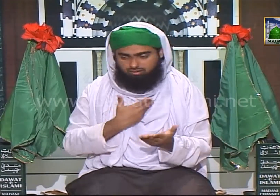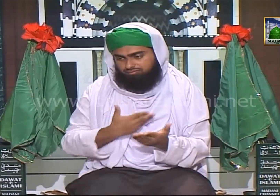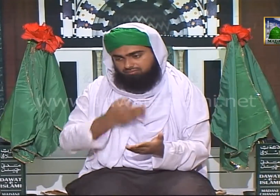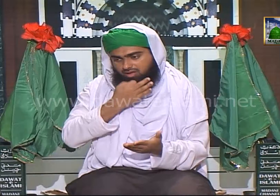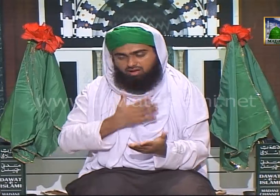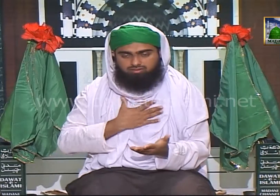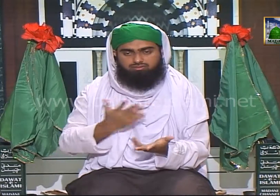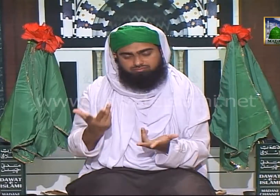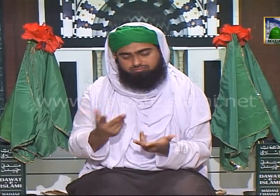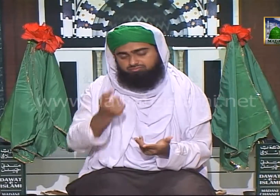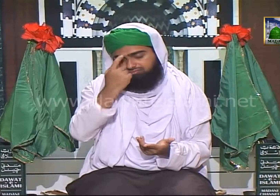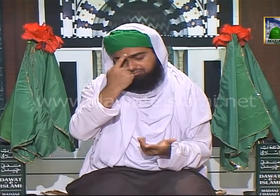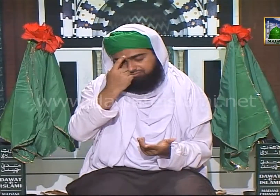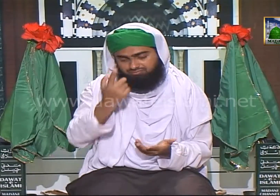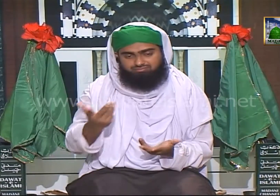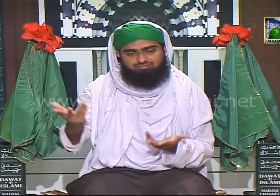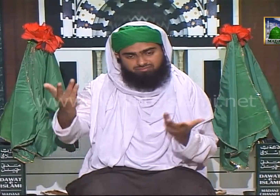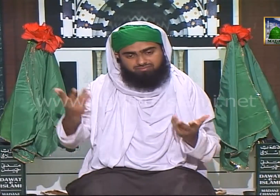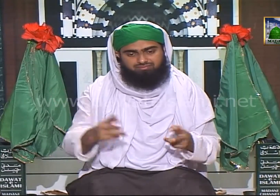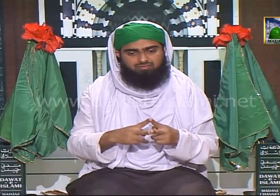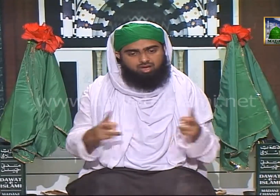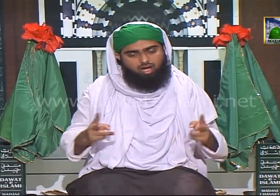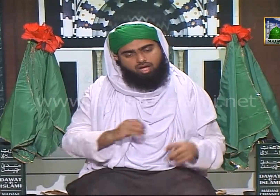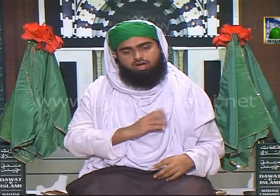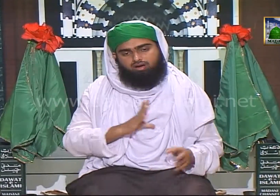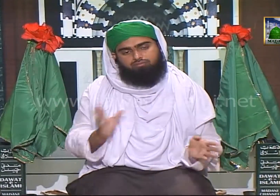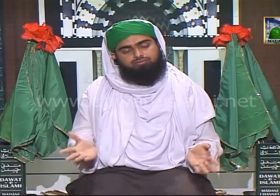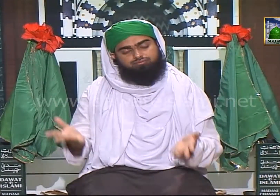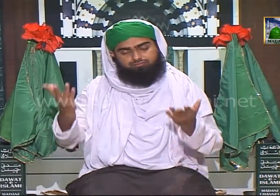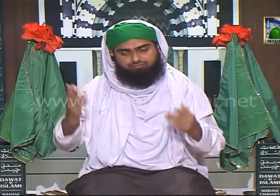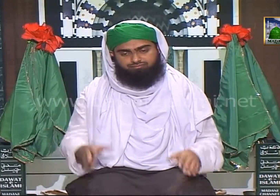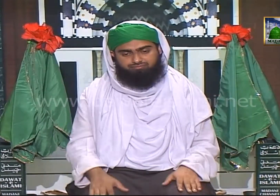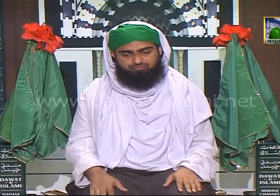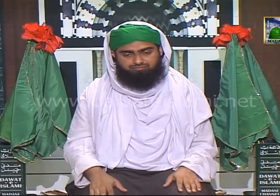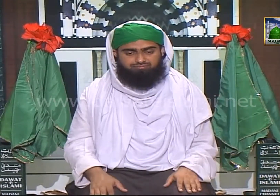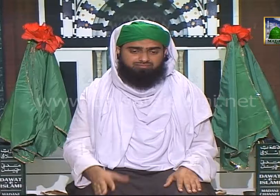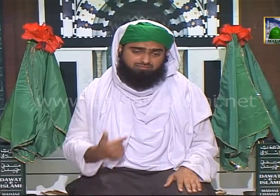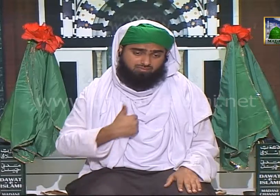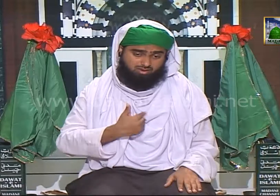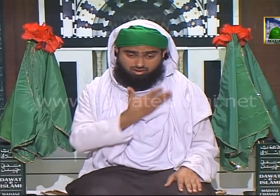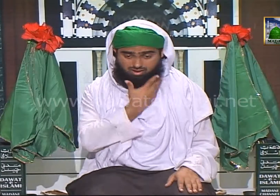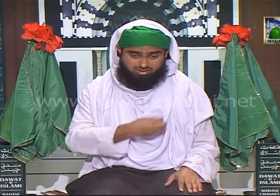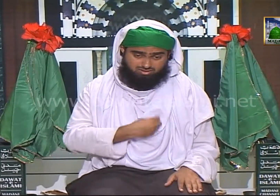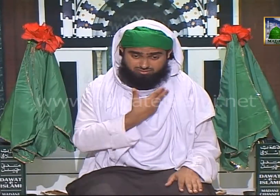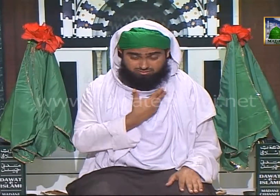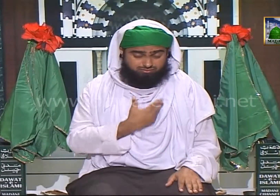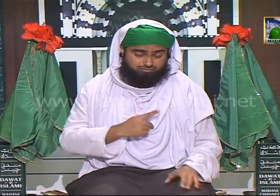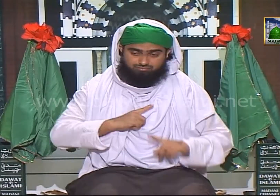ایسا لوگ کرتے ہی ہیں تو وہ ان کا اپنا پہلے وہ کرتے ہیں ٹھیک. لیکن میری خواہش ہوگی تو میں مجرم ہوں گا، اور میری خواہش